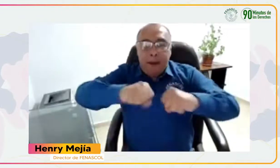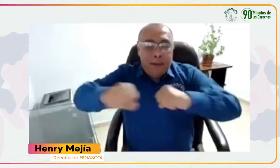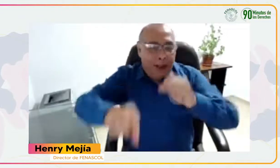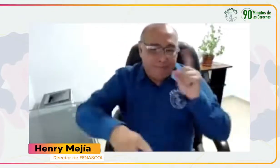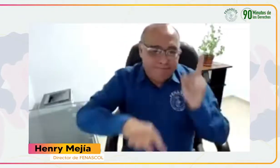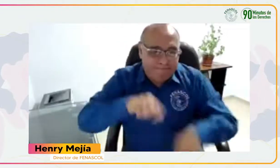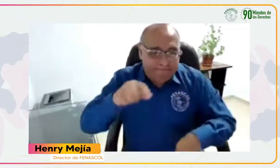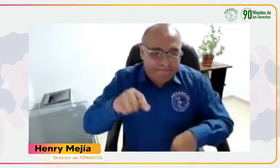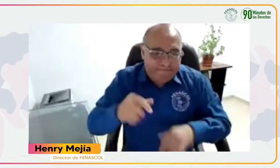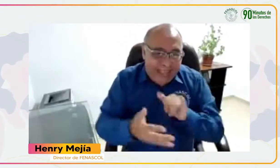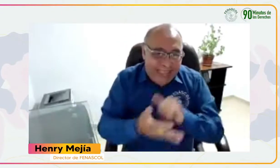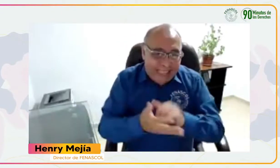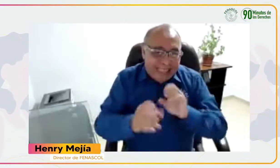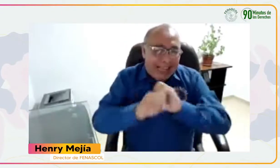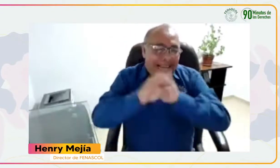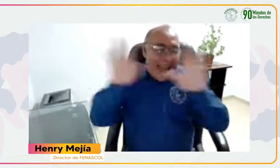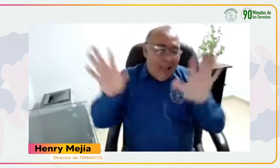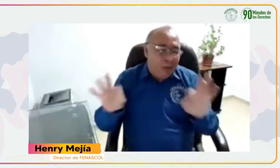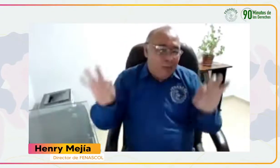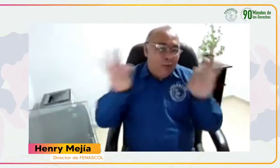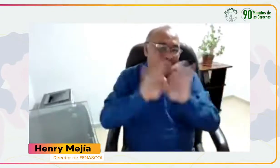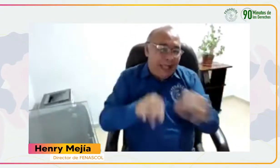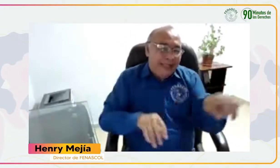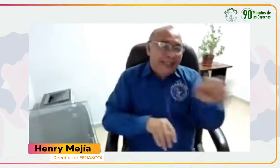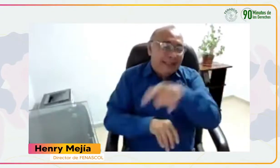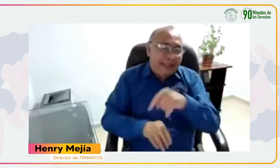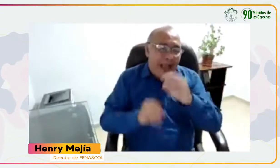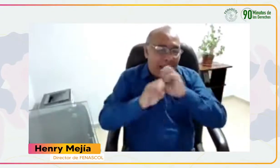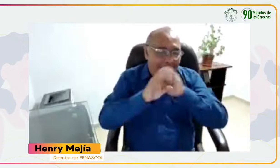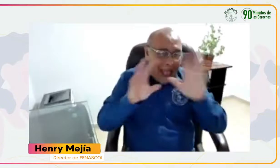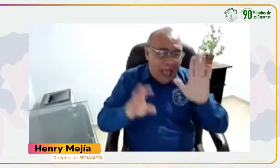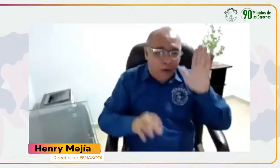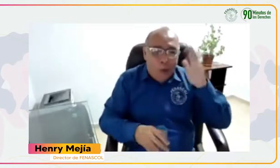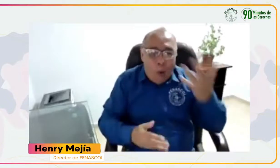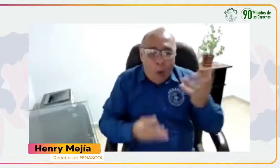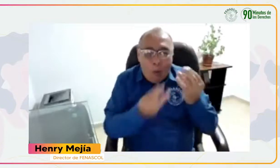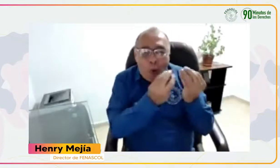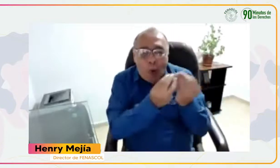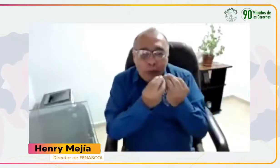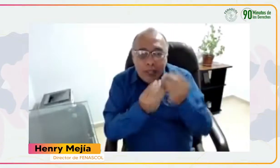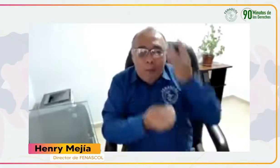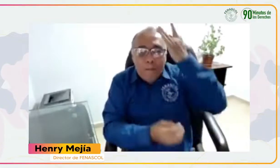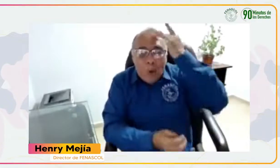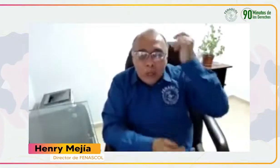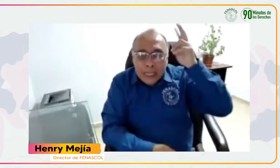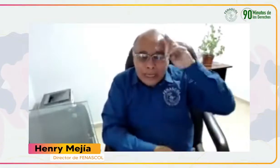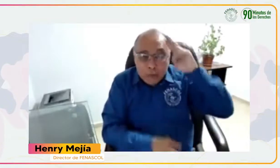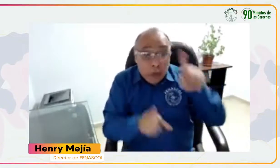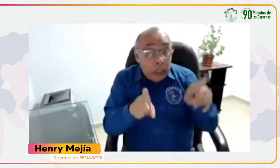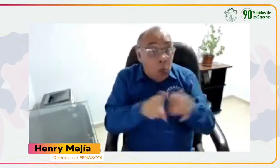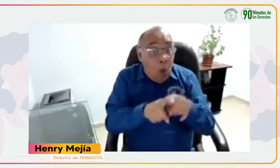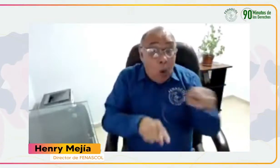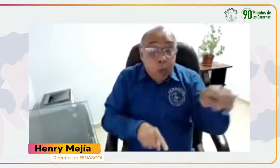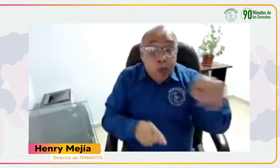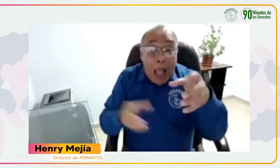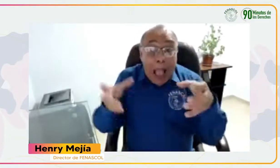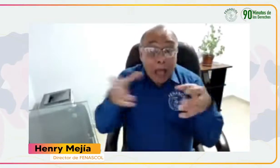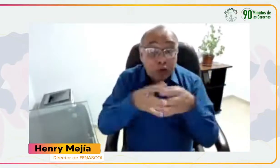voluntaria y nosotros no podemos imponer un horario o unas acciones cuando las personas lo están haciendo desde su voluntad. Y